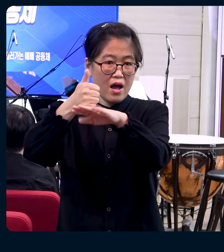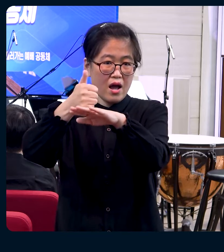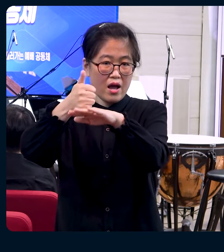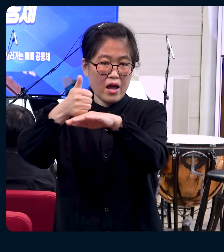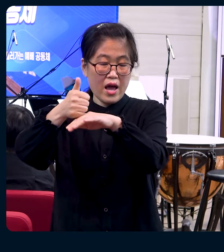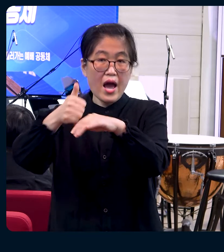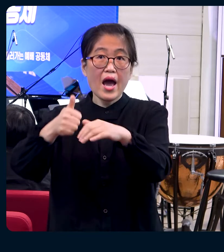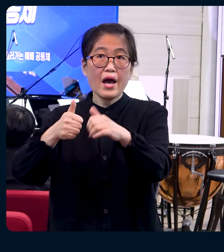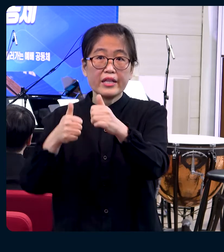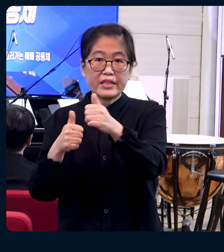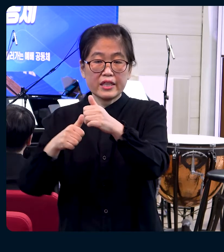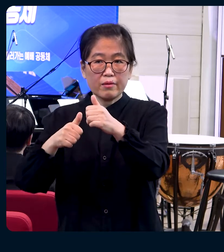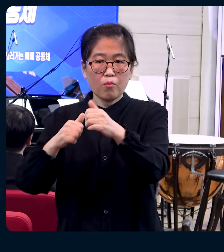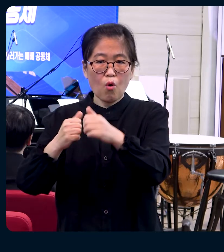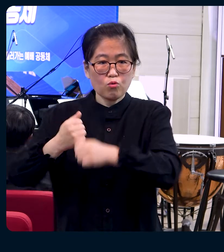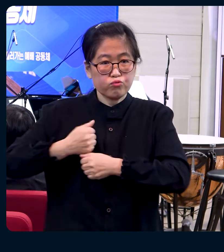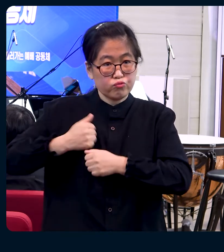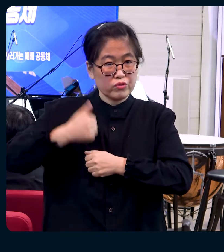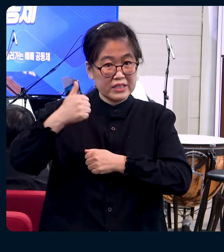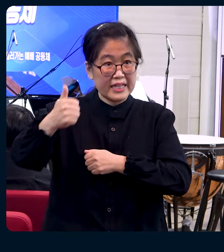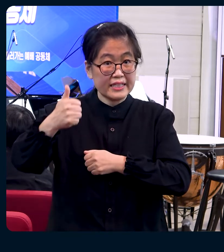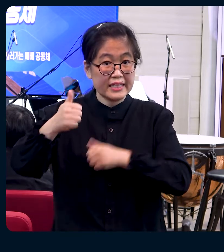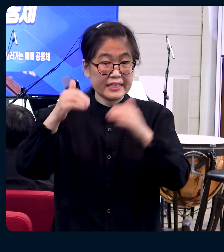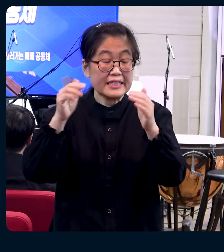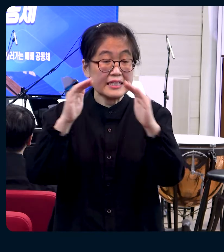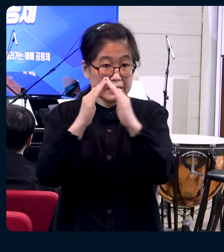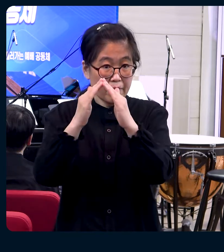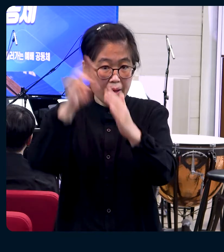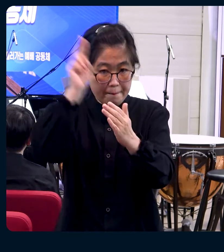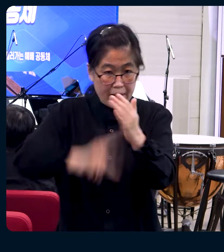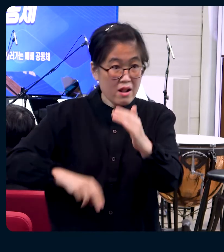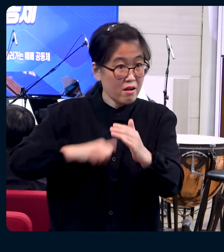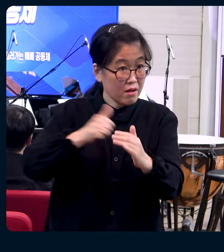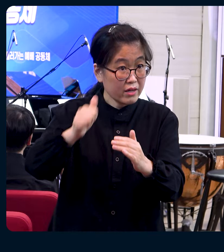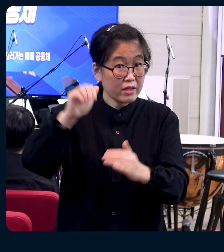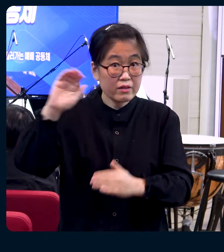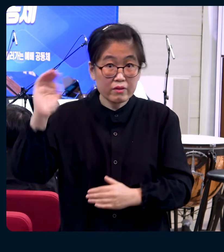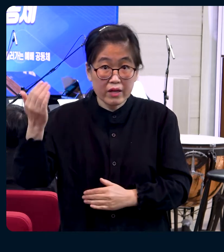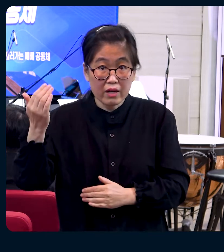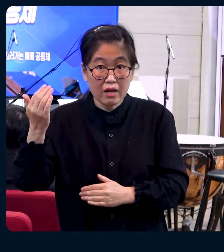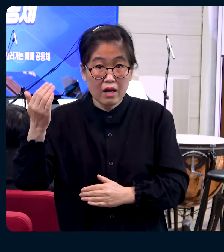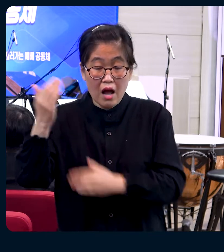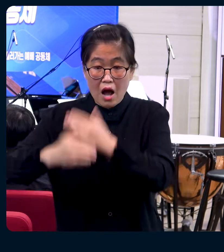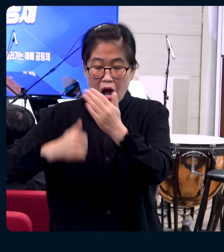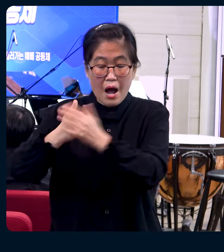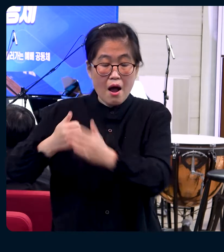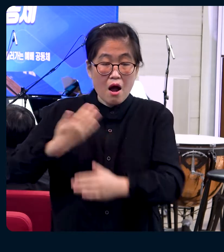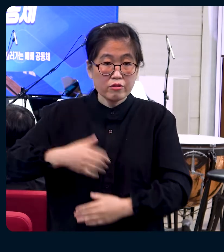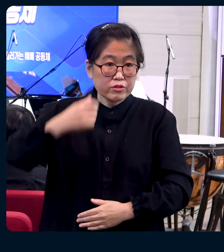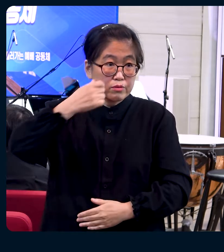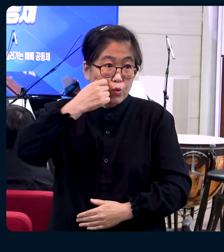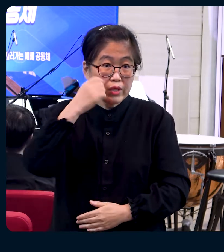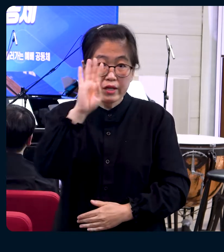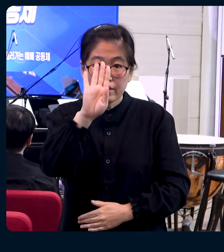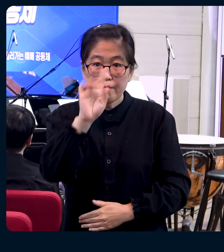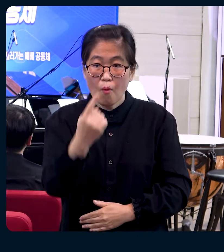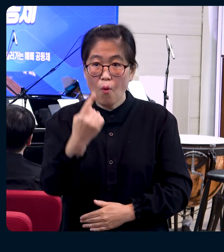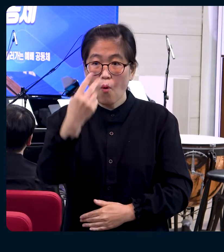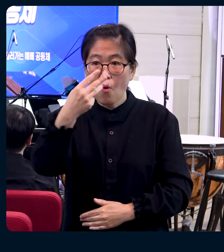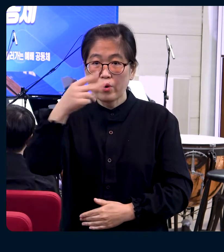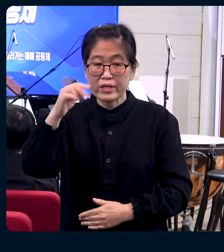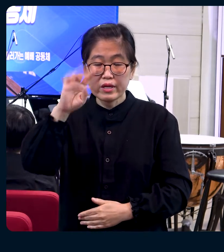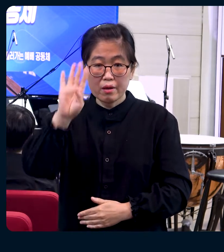시위대장 보디발의 집으로 팔려갑니다. 팔려갔는데 신기한 것은 하나님을 알지도 못하는